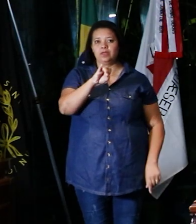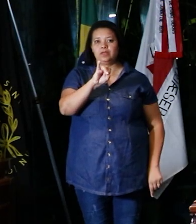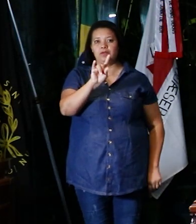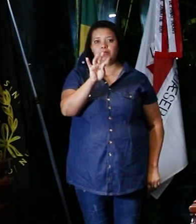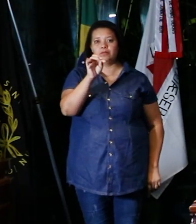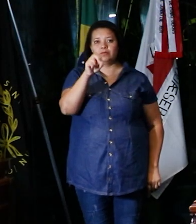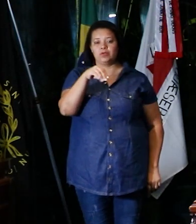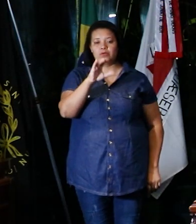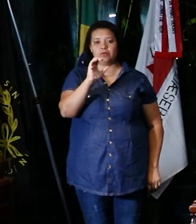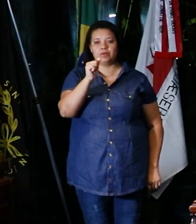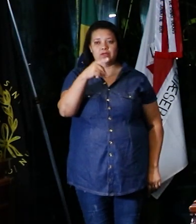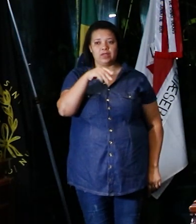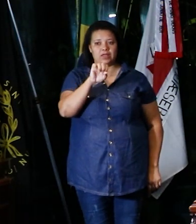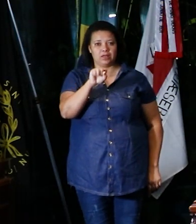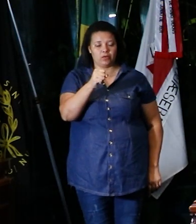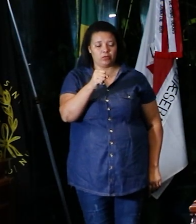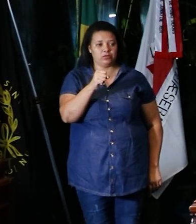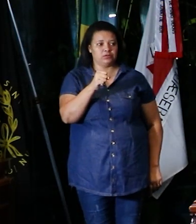Então, isso